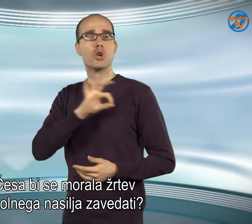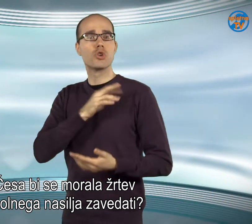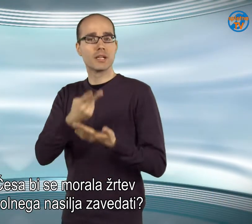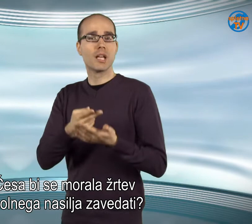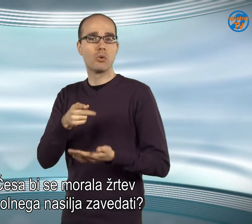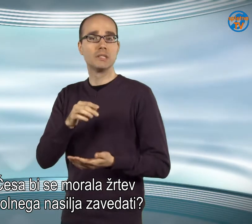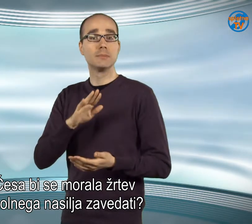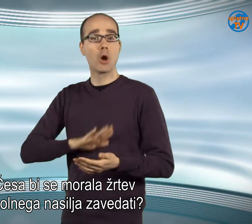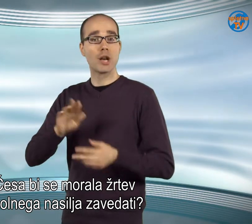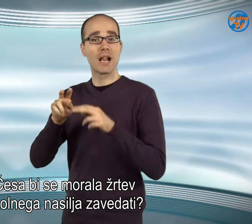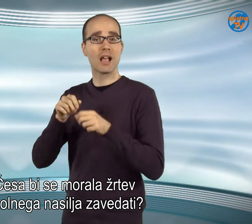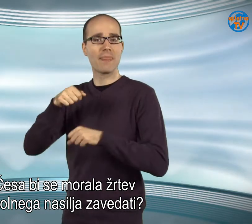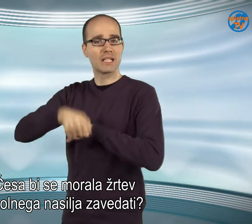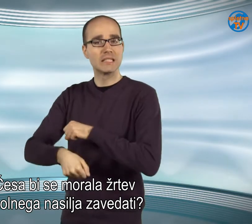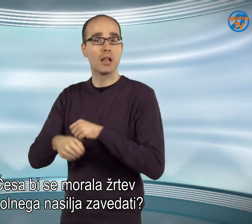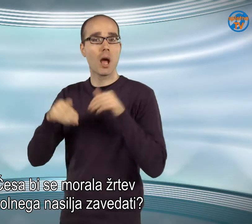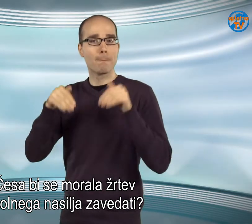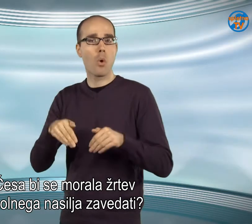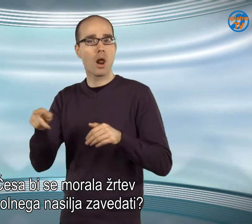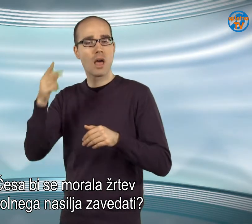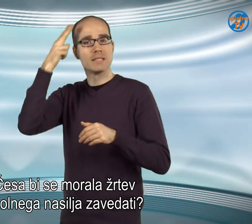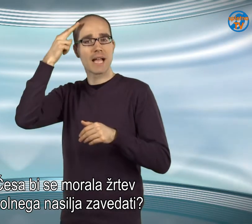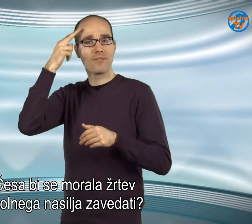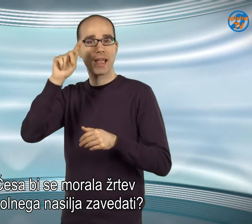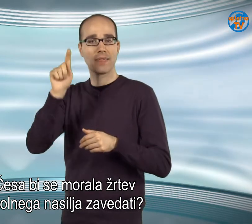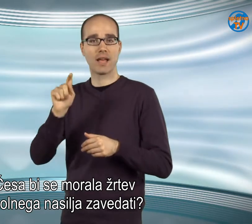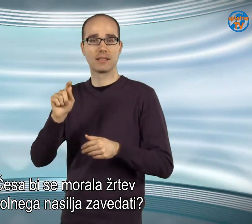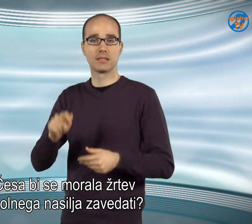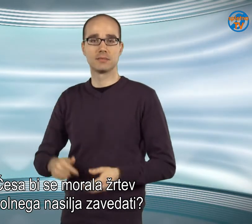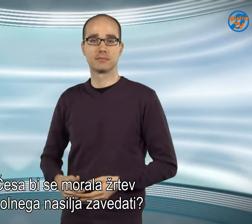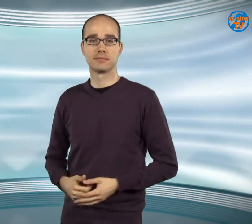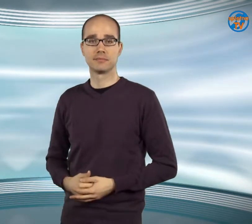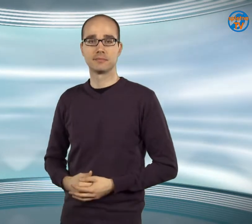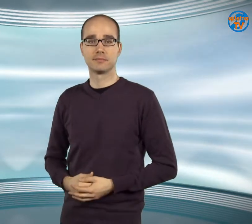Česa bi se morala žrtev spolnega nasilja zavedati?